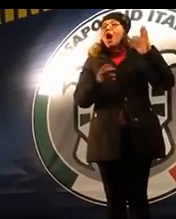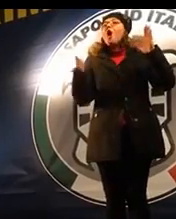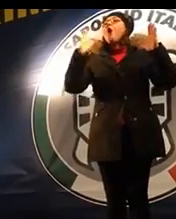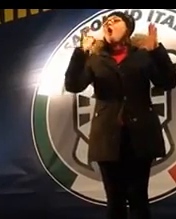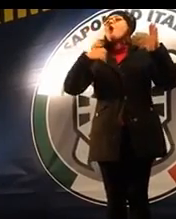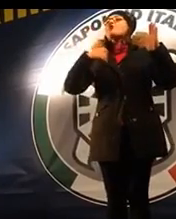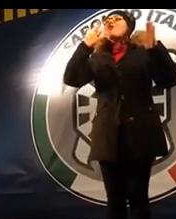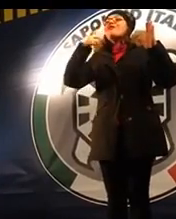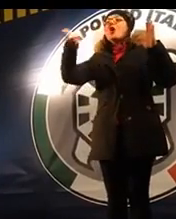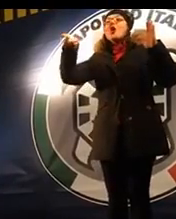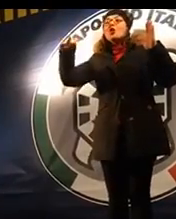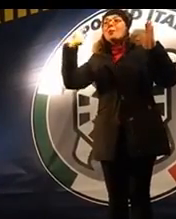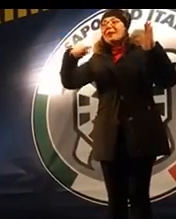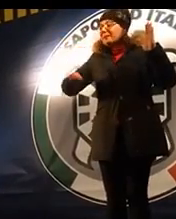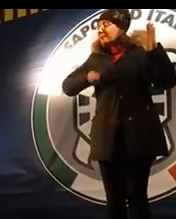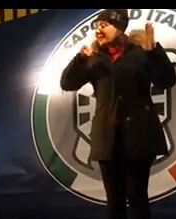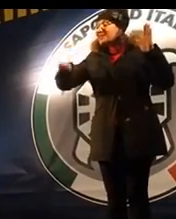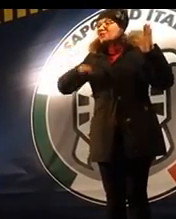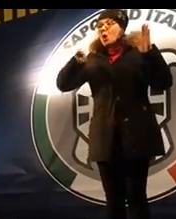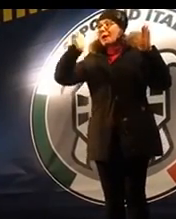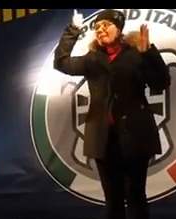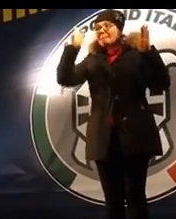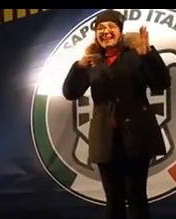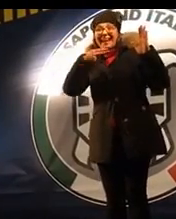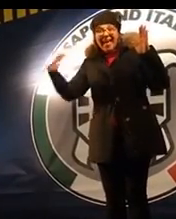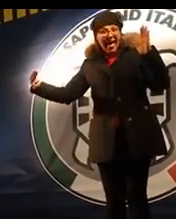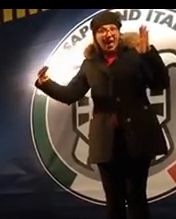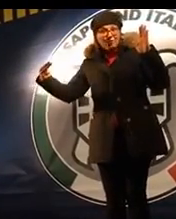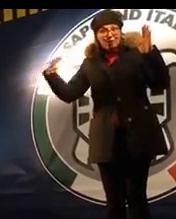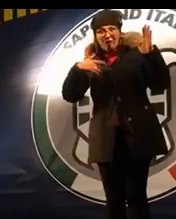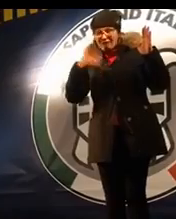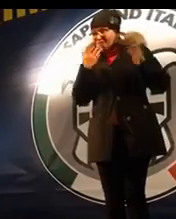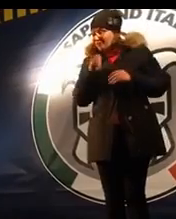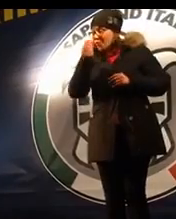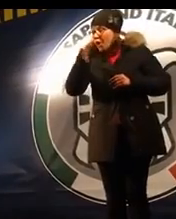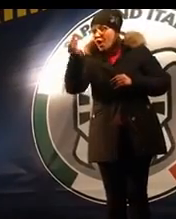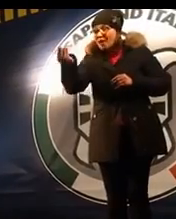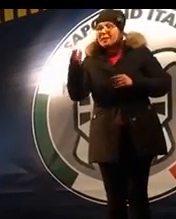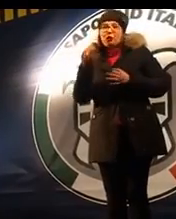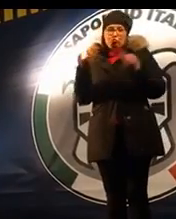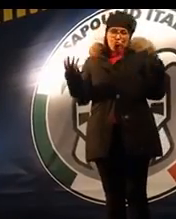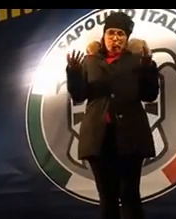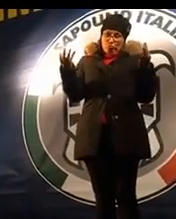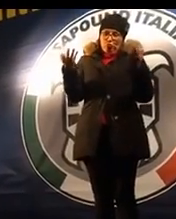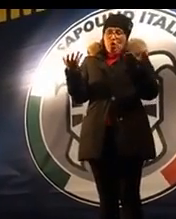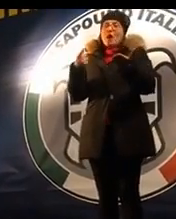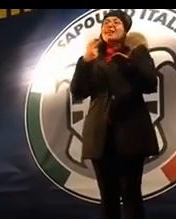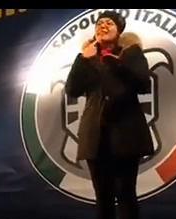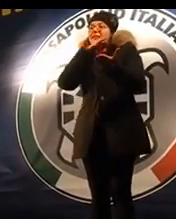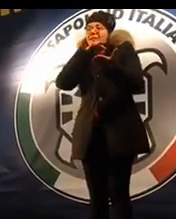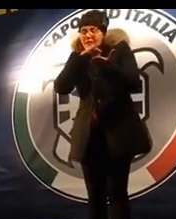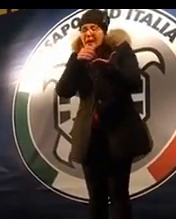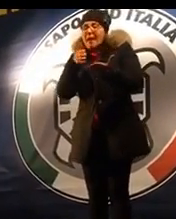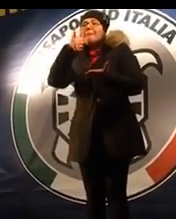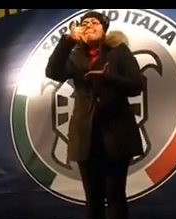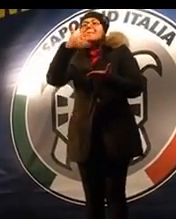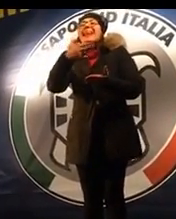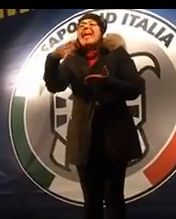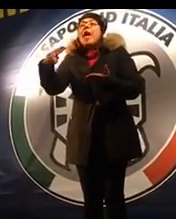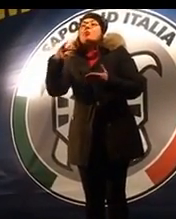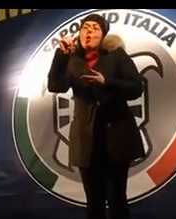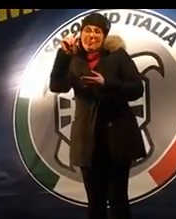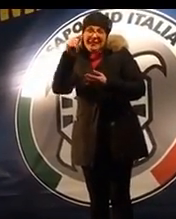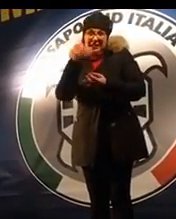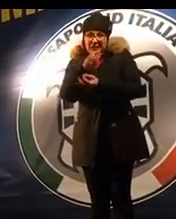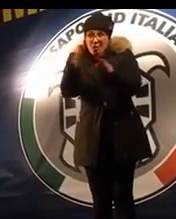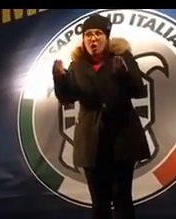1.000 euro ugualmente per offrire quei denari che giustamente deve avere una vecchietta o un signore che ha la pensione minima, per portargliela a 1.000 euro